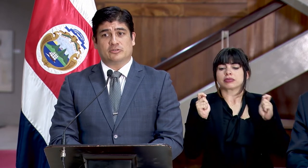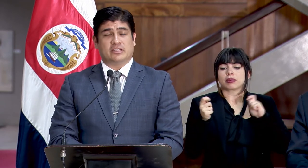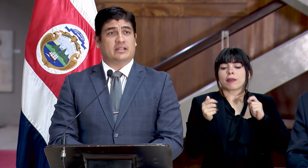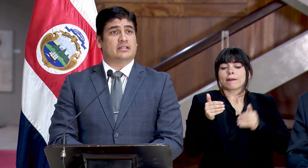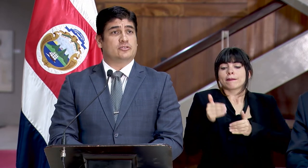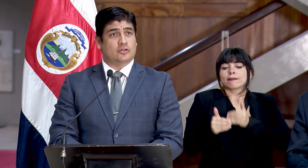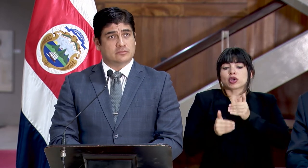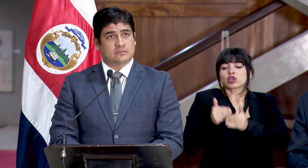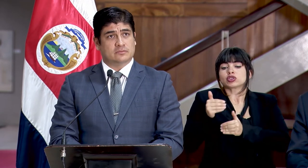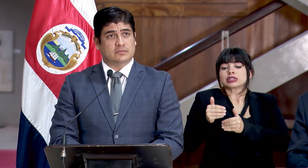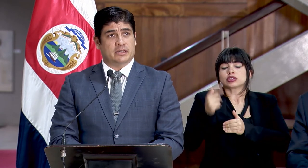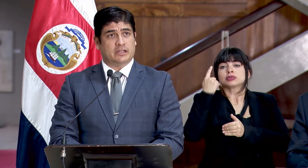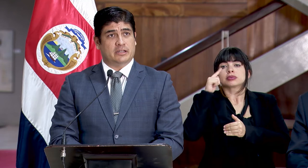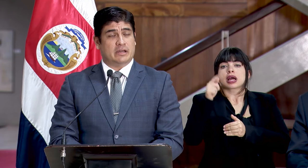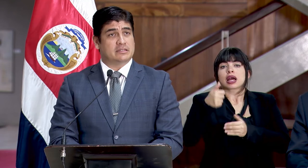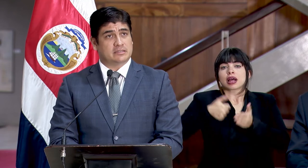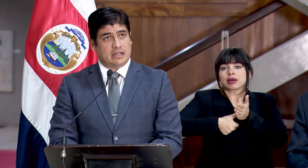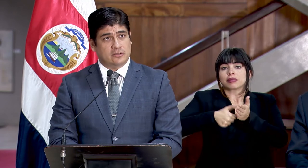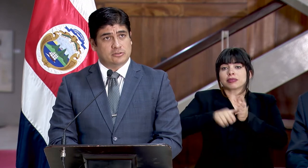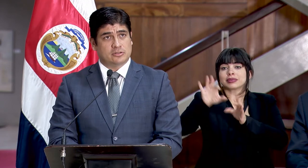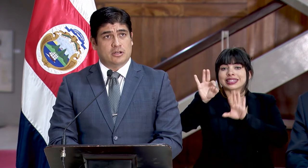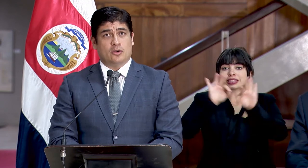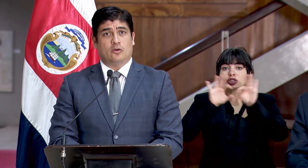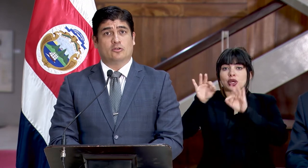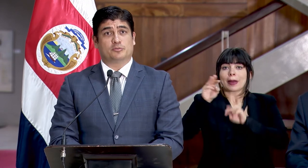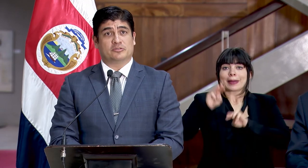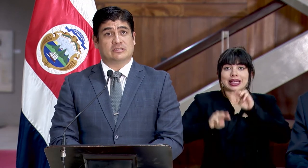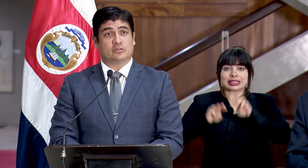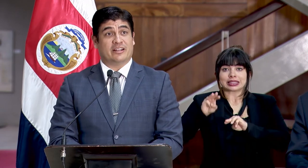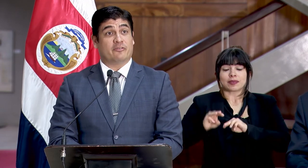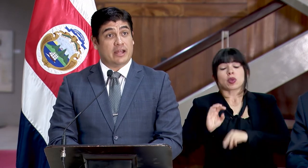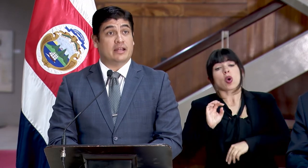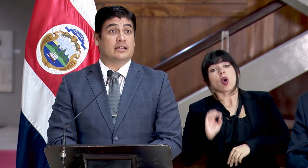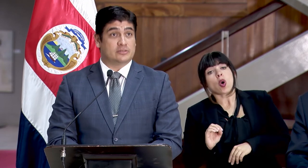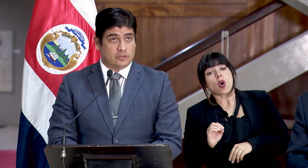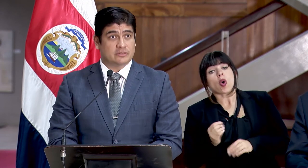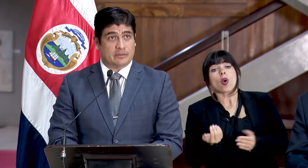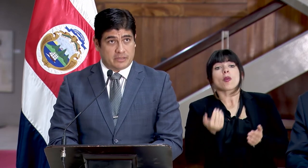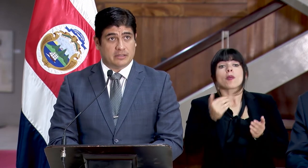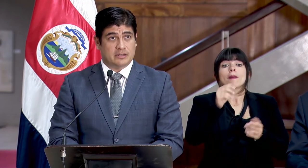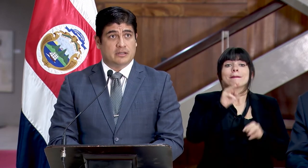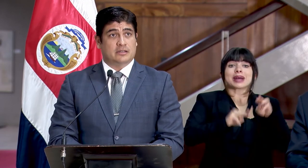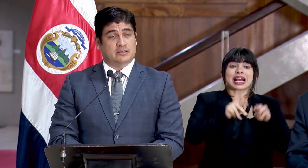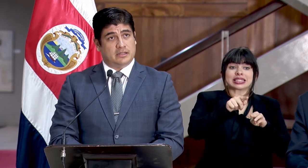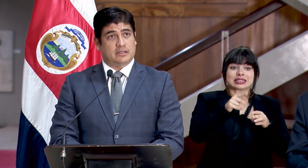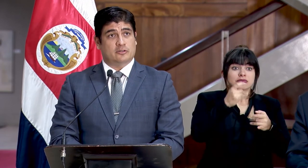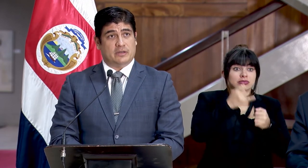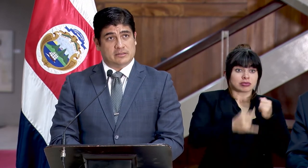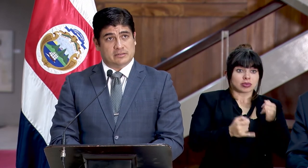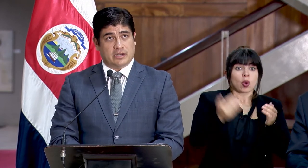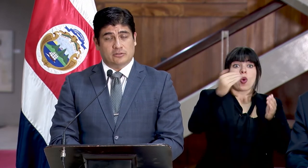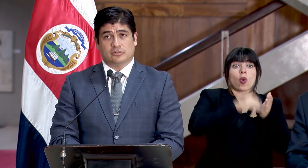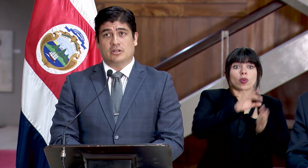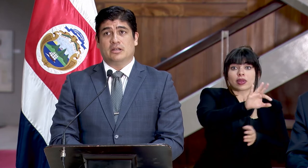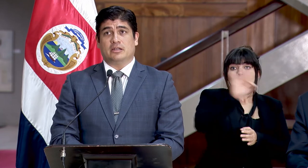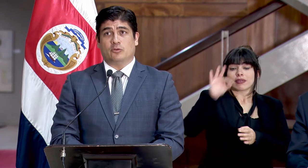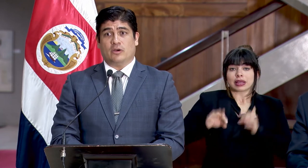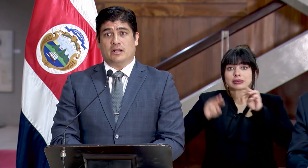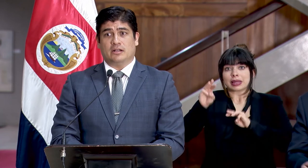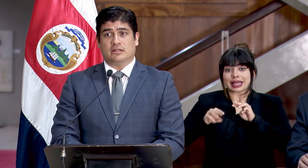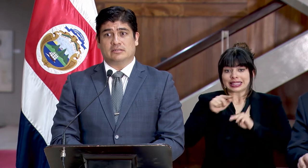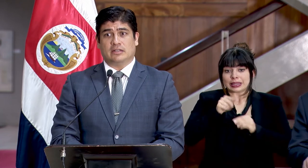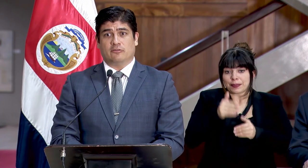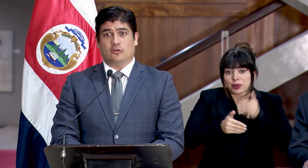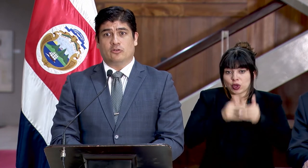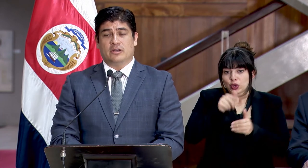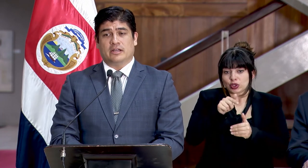los procesos de elección de magistrados o los procesos de reelección también de los magistrados.